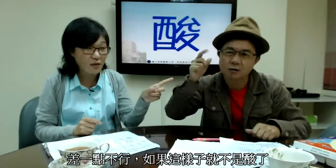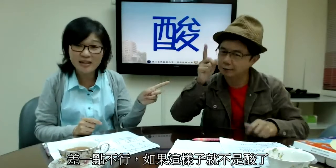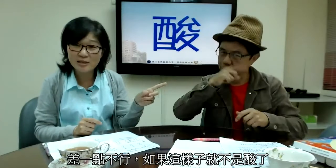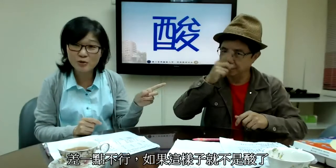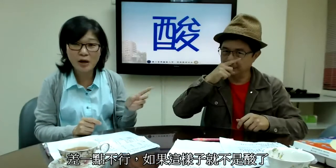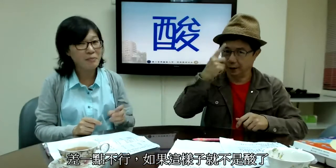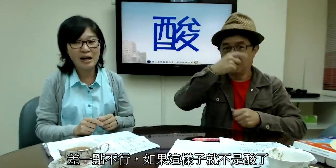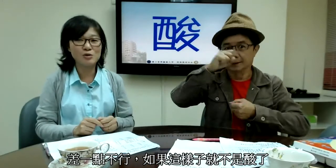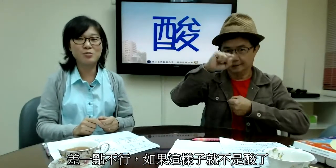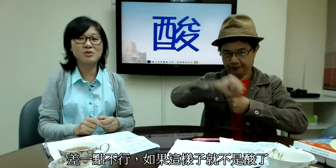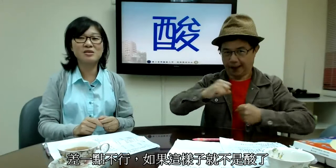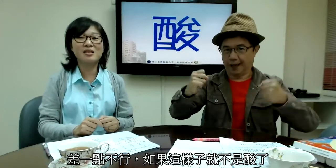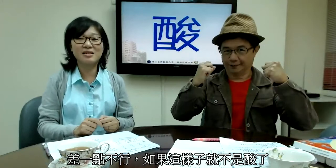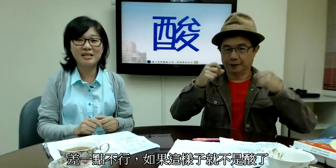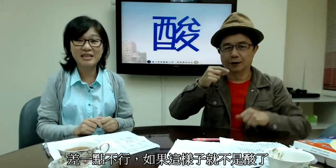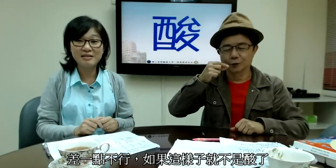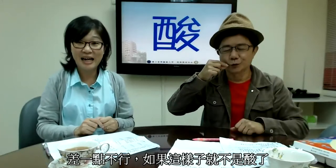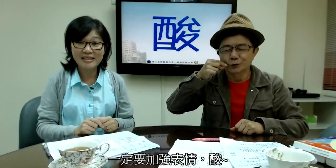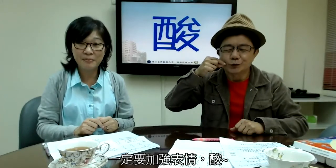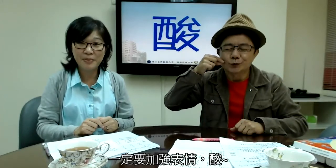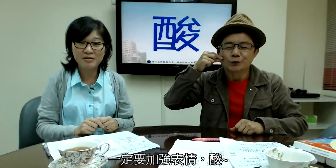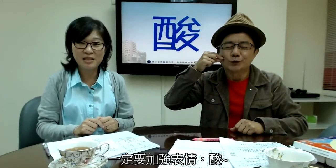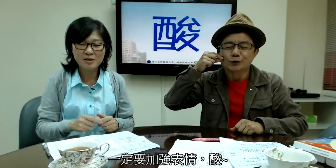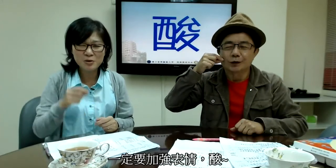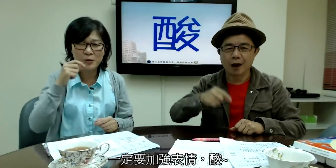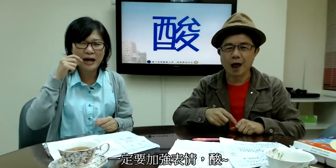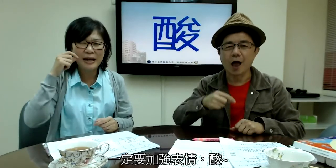是酸吗？就不是了，一定要加强表情，酸